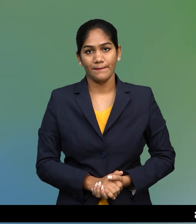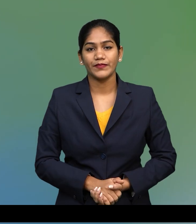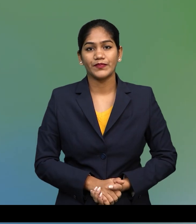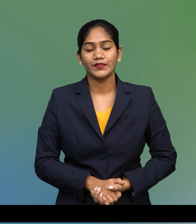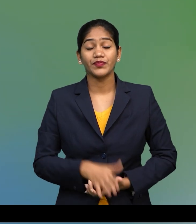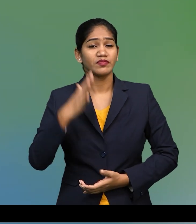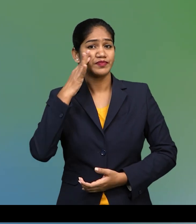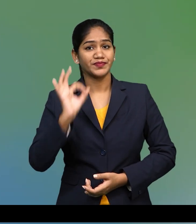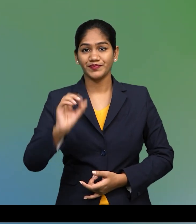కీలక పదాలు.